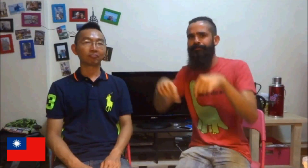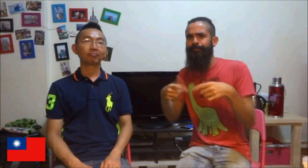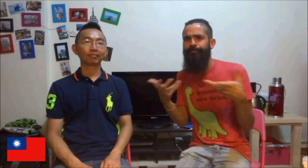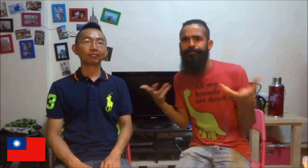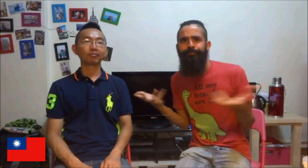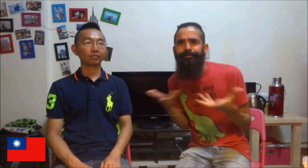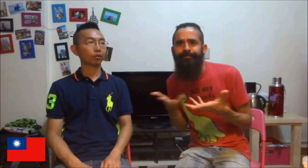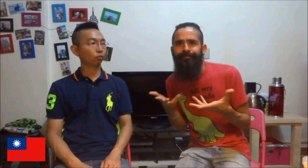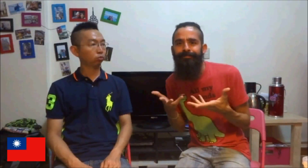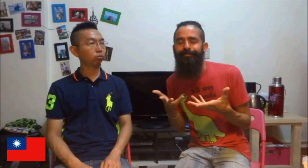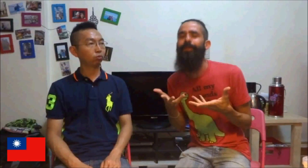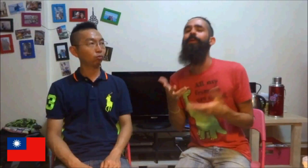pour arriver ici